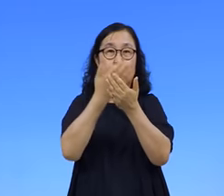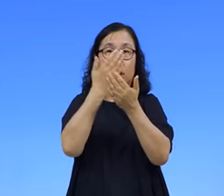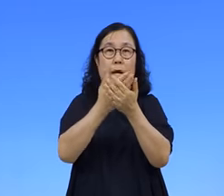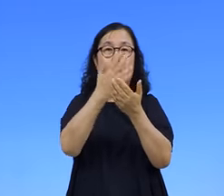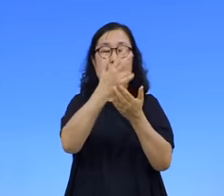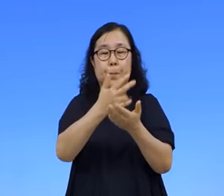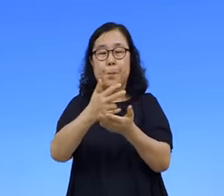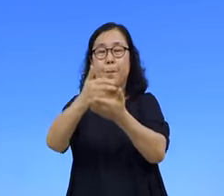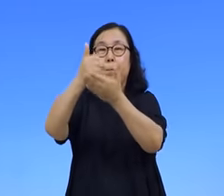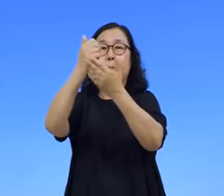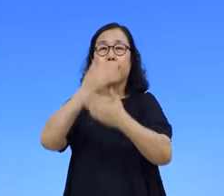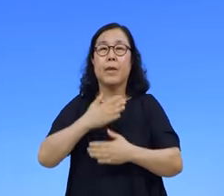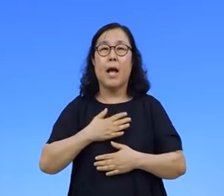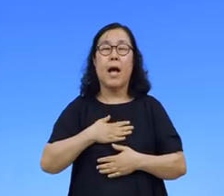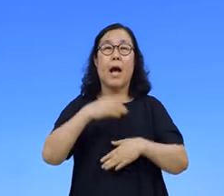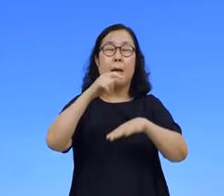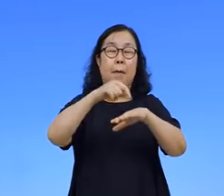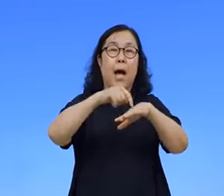보소서